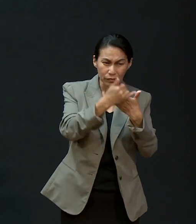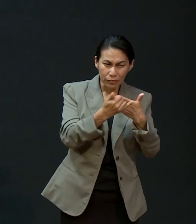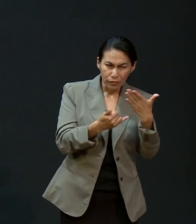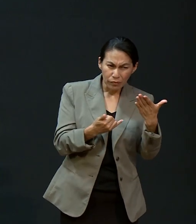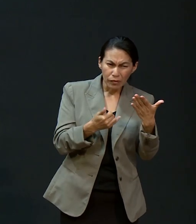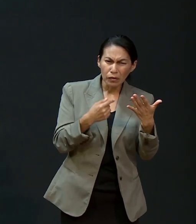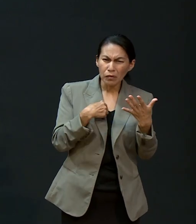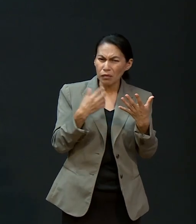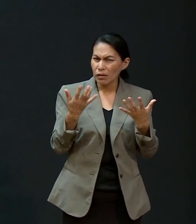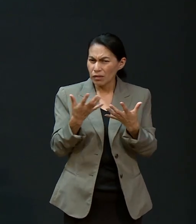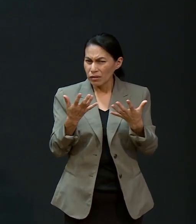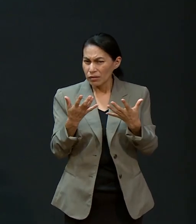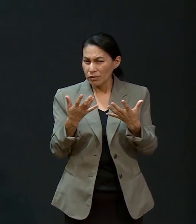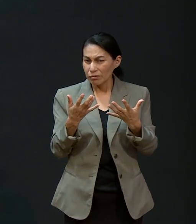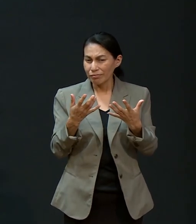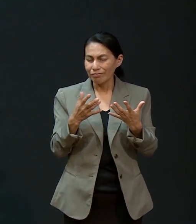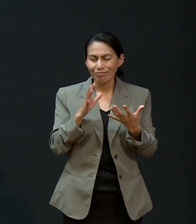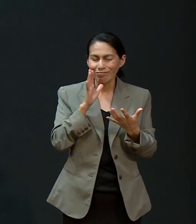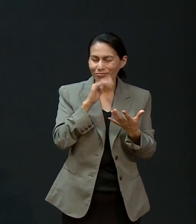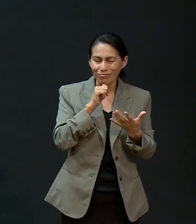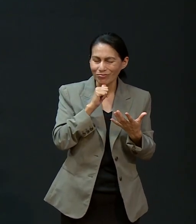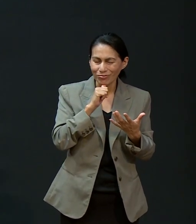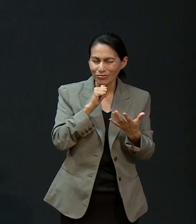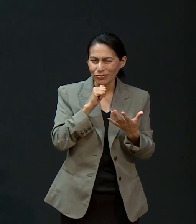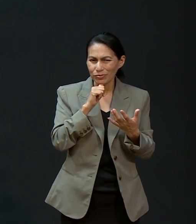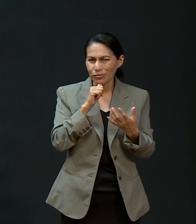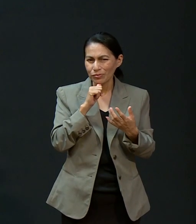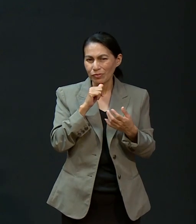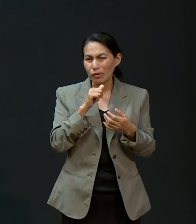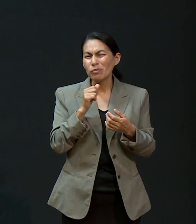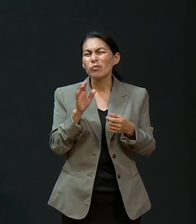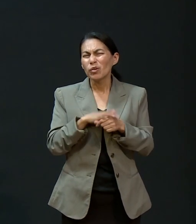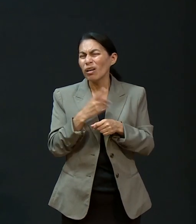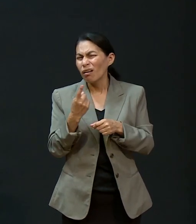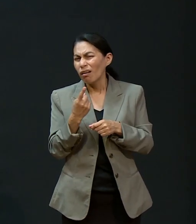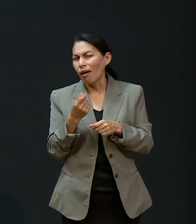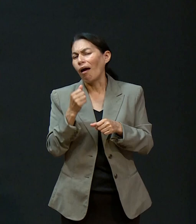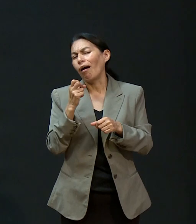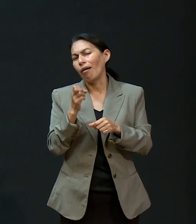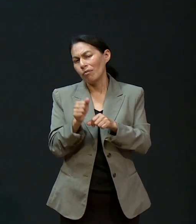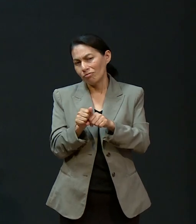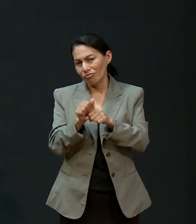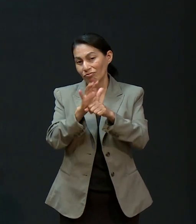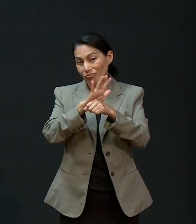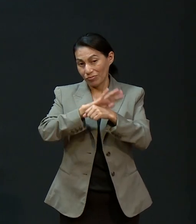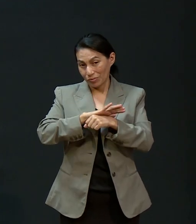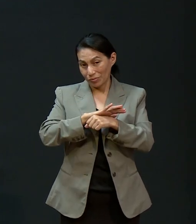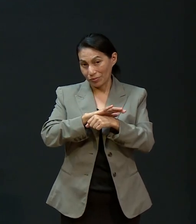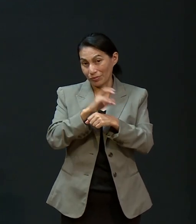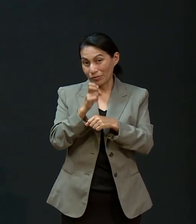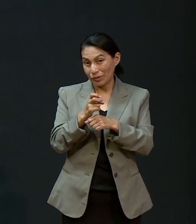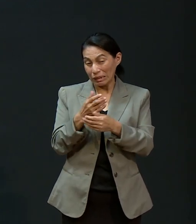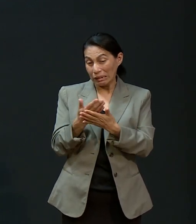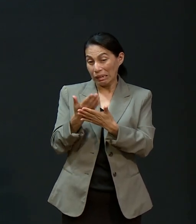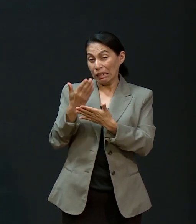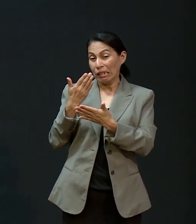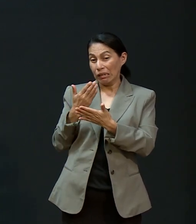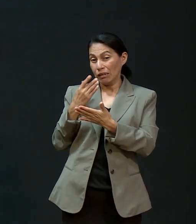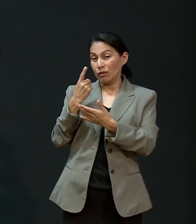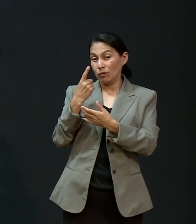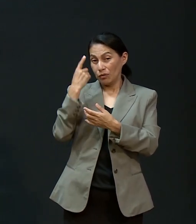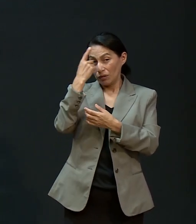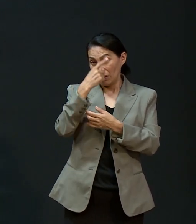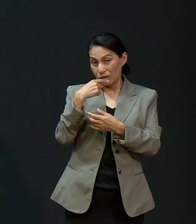algunos proyectos que quería realizar, no se pudieron hacer por lo mismo de la pandemia. Entonces me iba a tomar un año